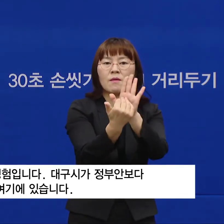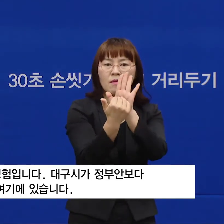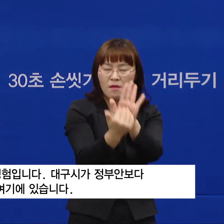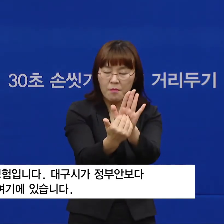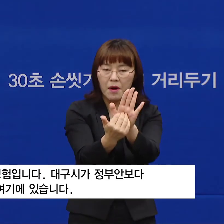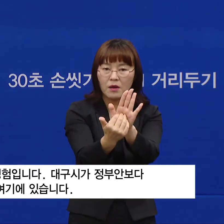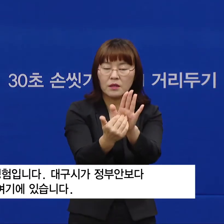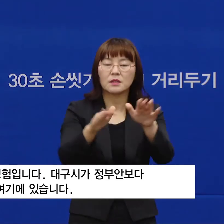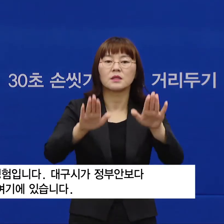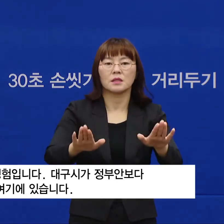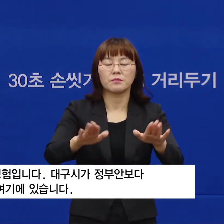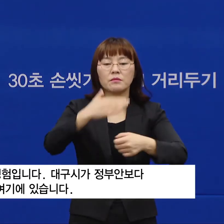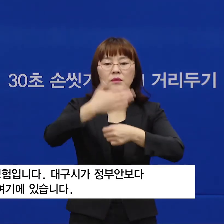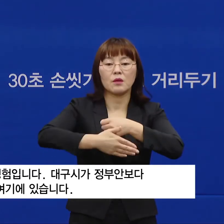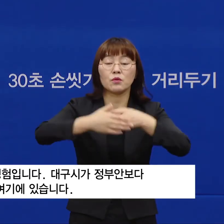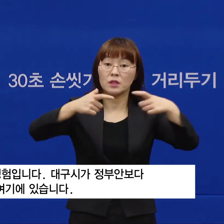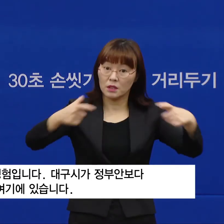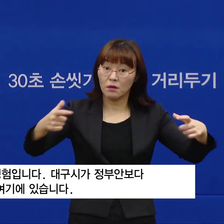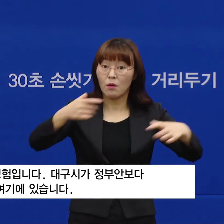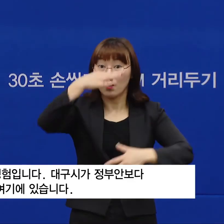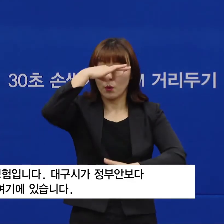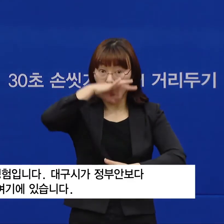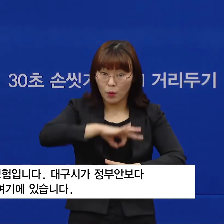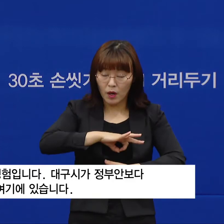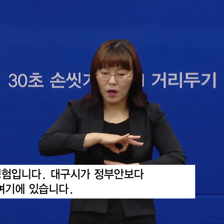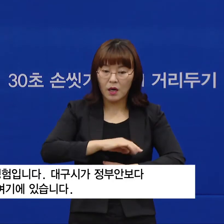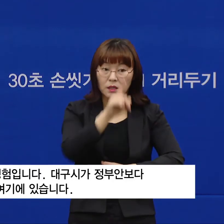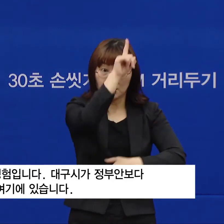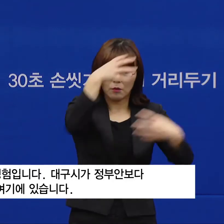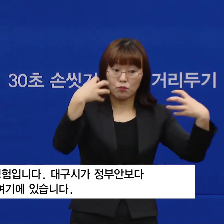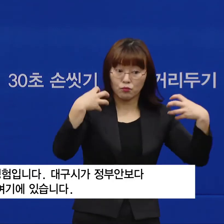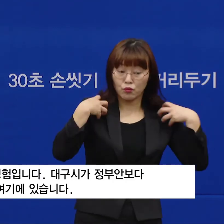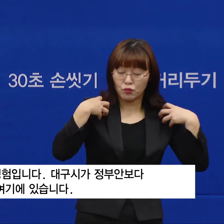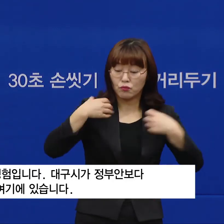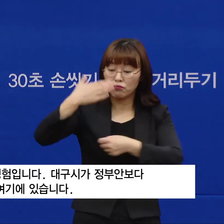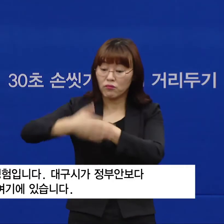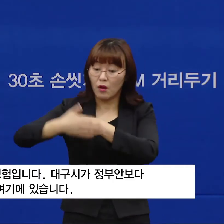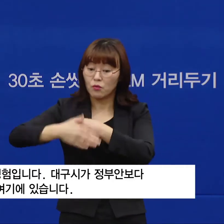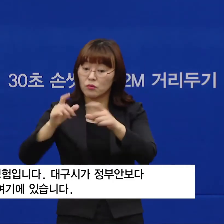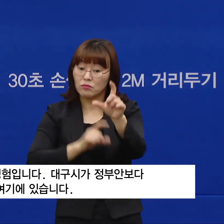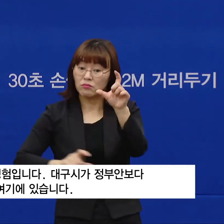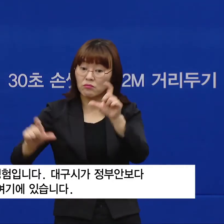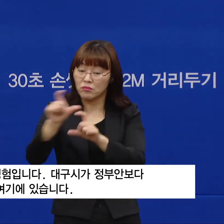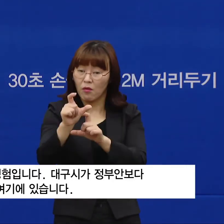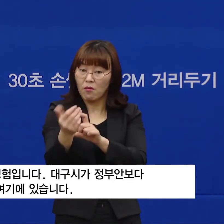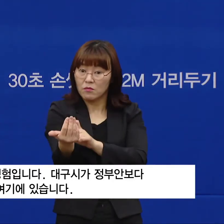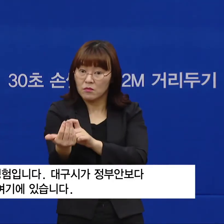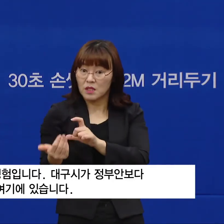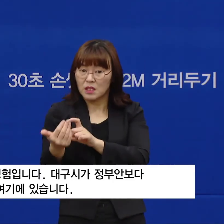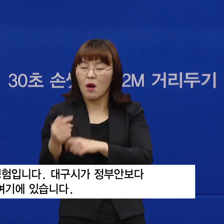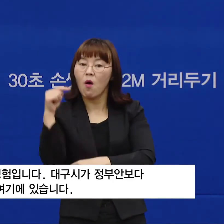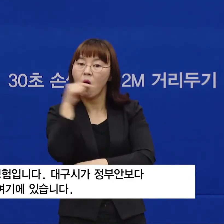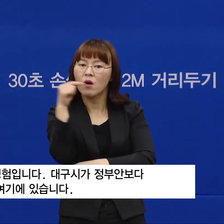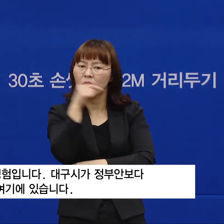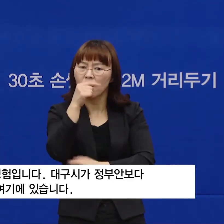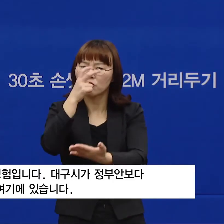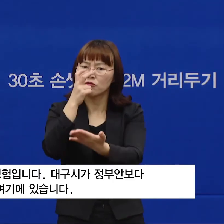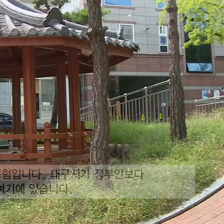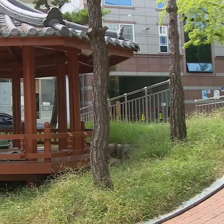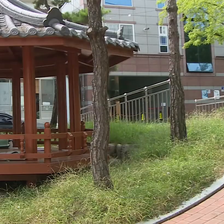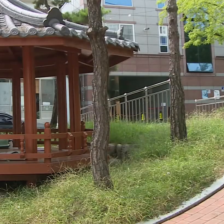경험이며 대구시가 정부안보다 더 강력한 선제 조치를 취하는 이유도 바로 여기에